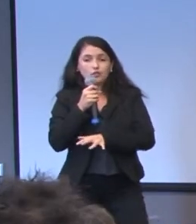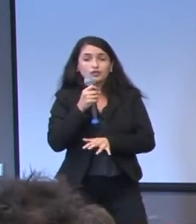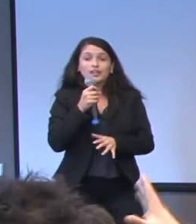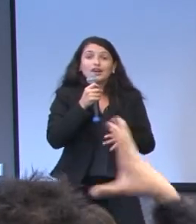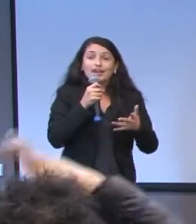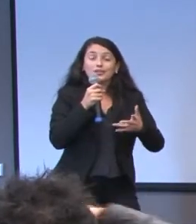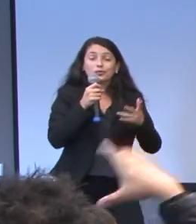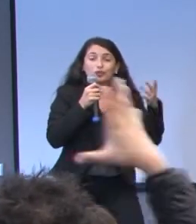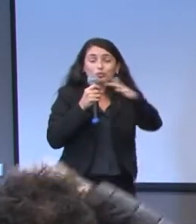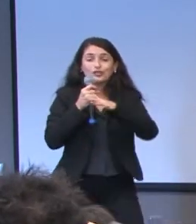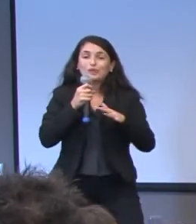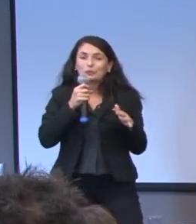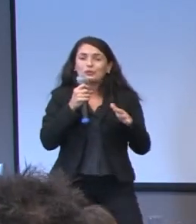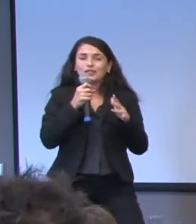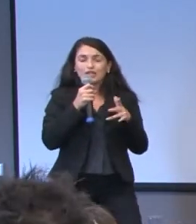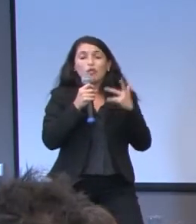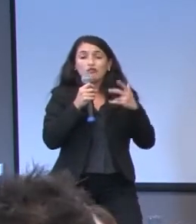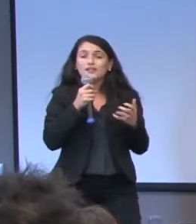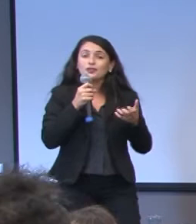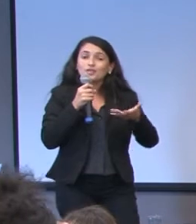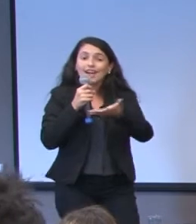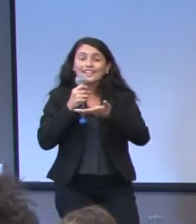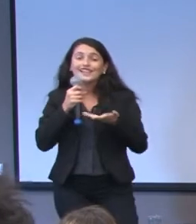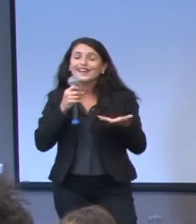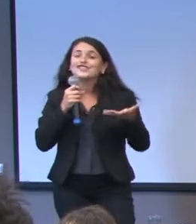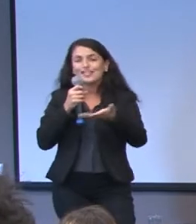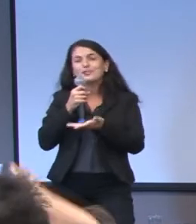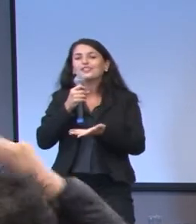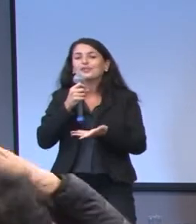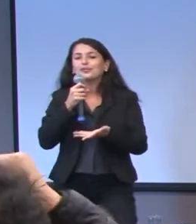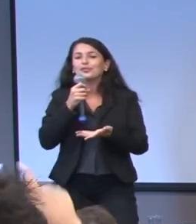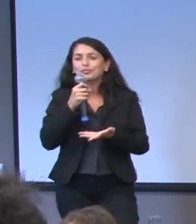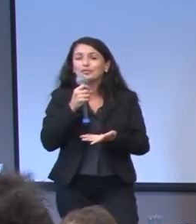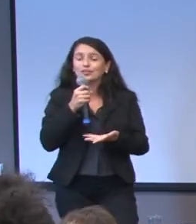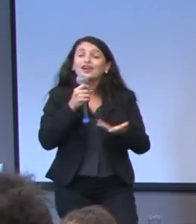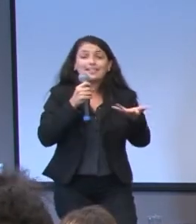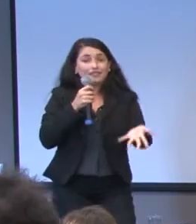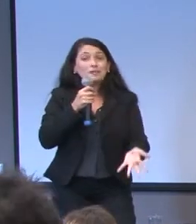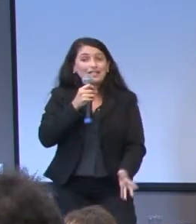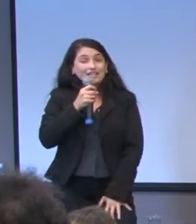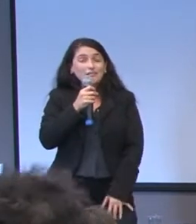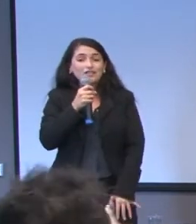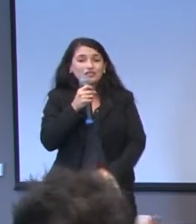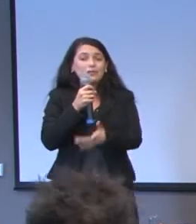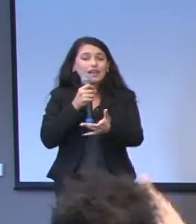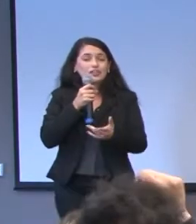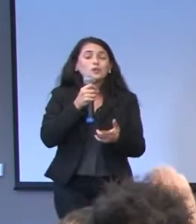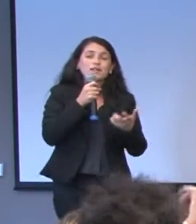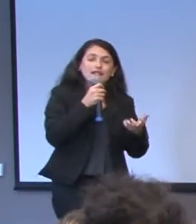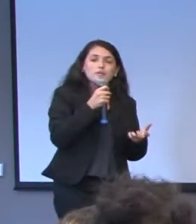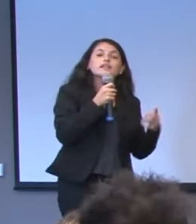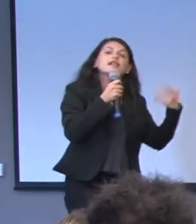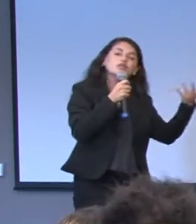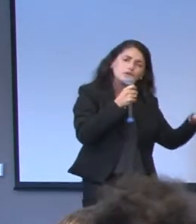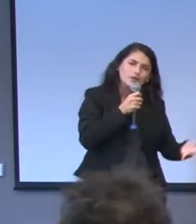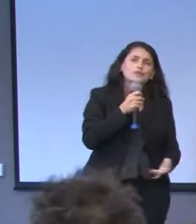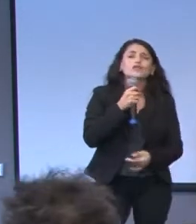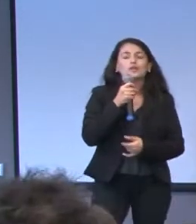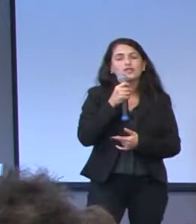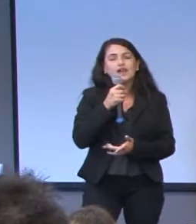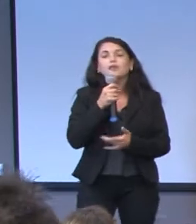que têm surdos, os outros alunos que são ouvintes conseguem interagir com os alunos surdos. E a família também, os familiares conseguem